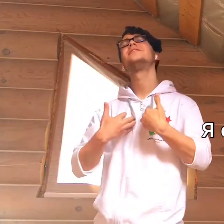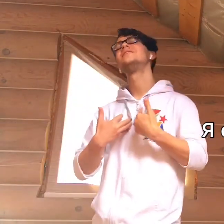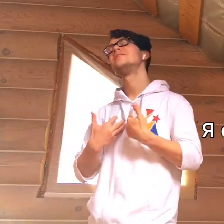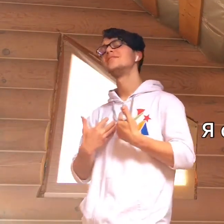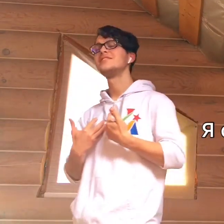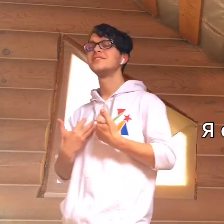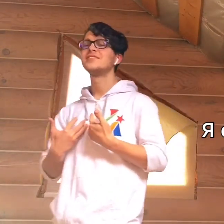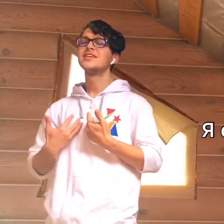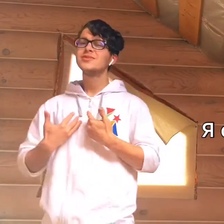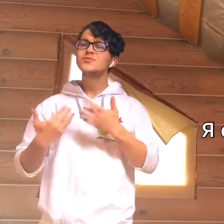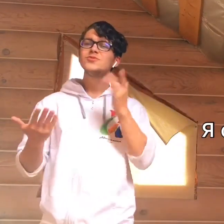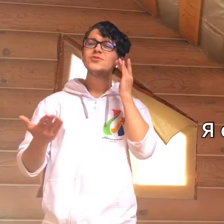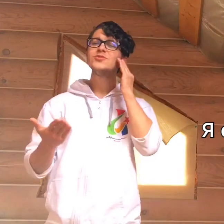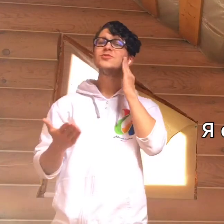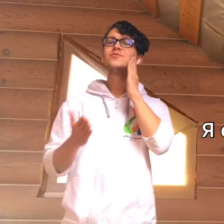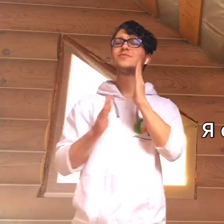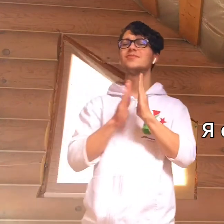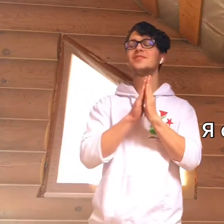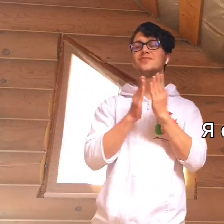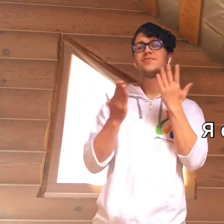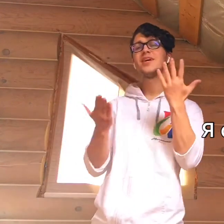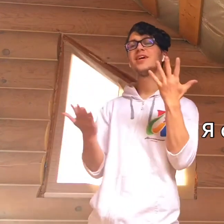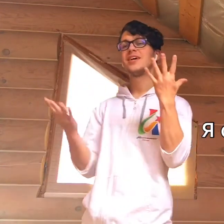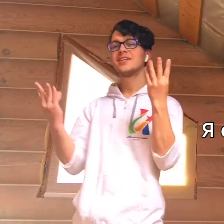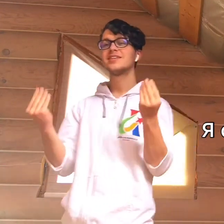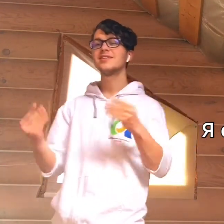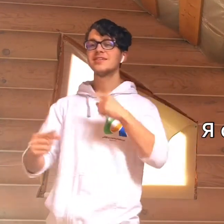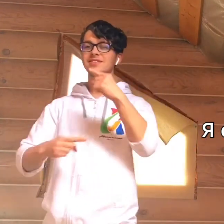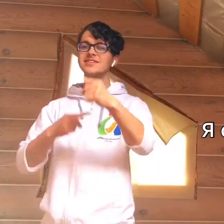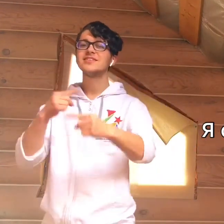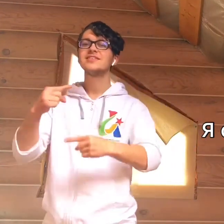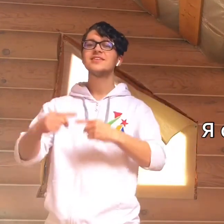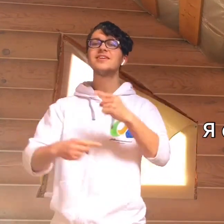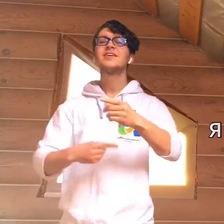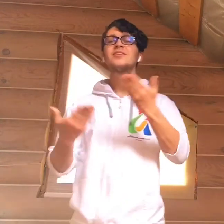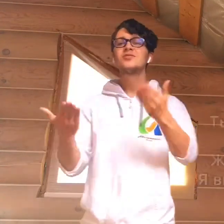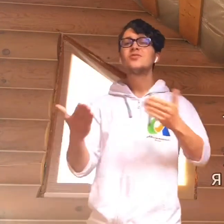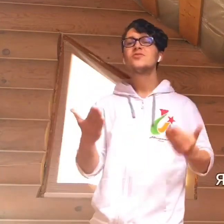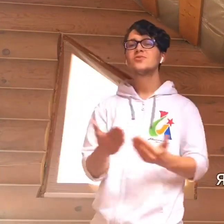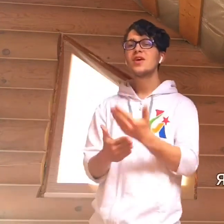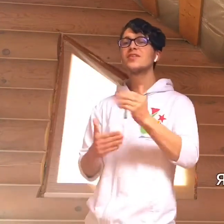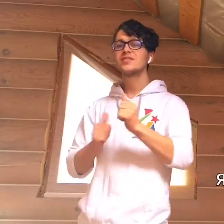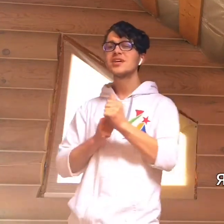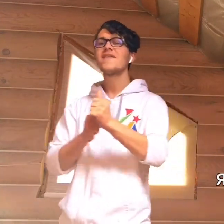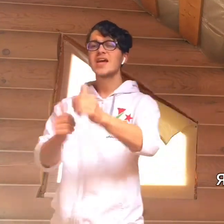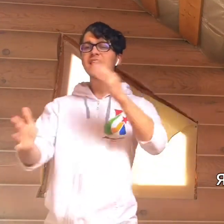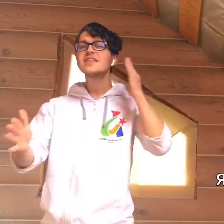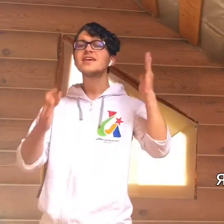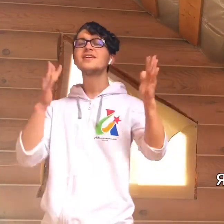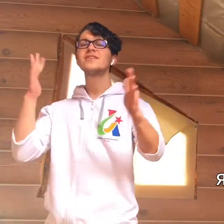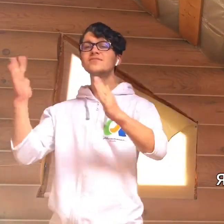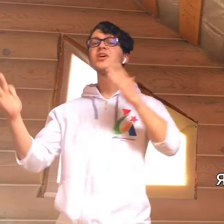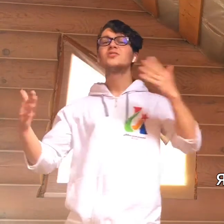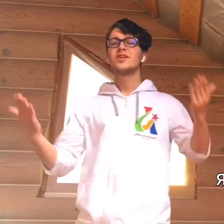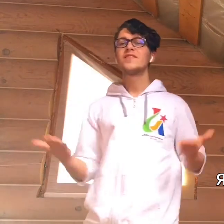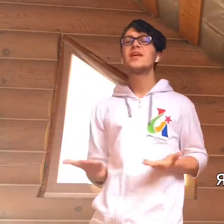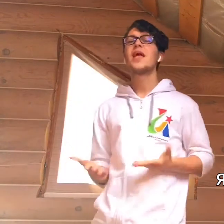отчаянный, не сплю пять дней подряд. Ты снова следуй за ветром, живи